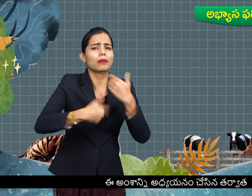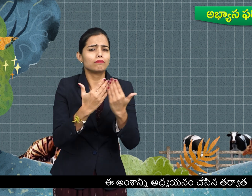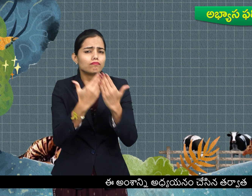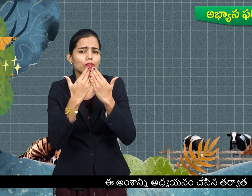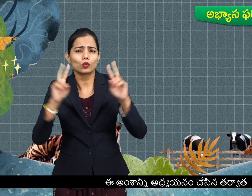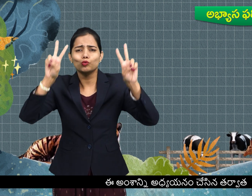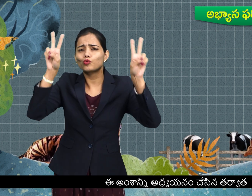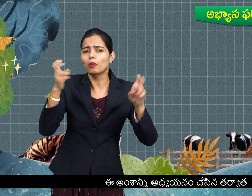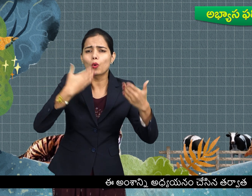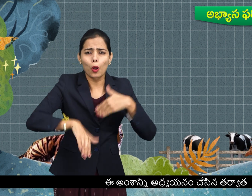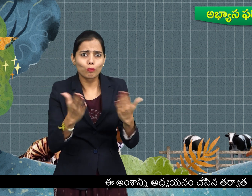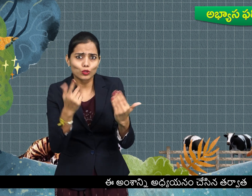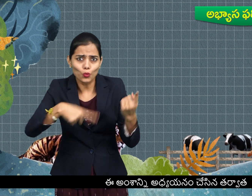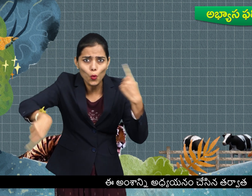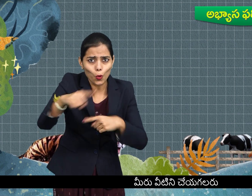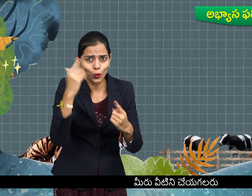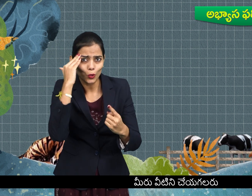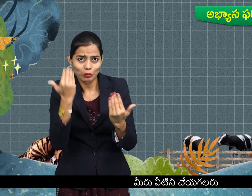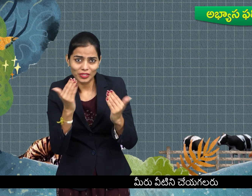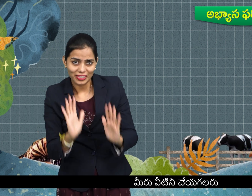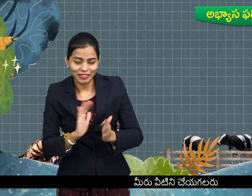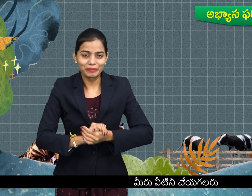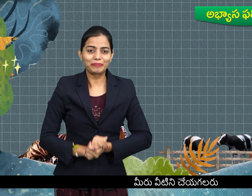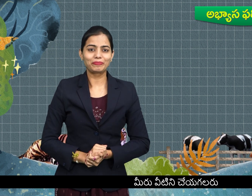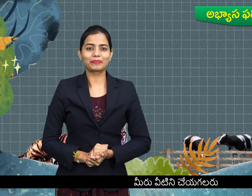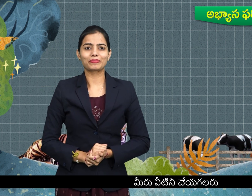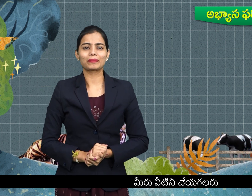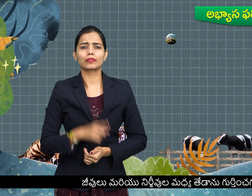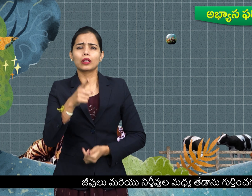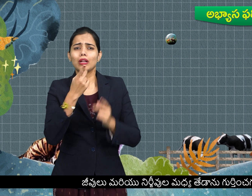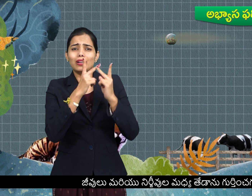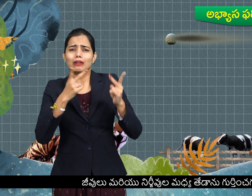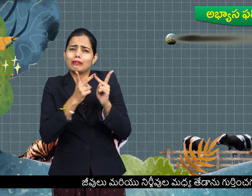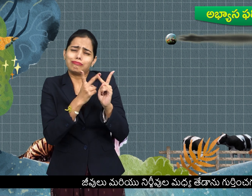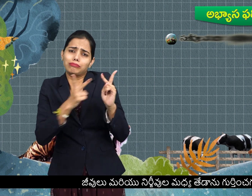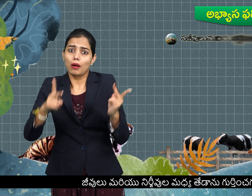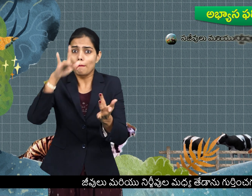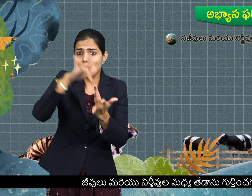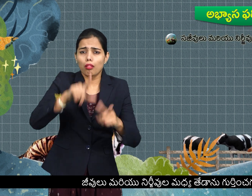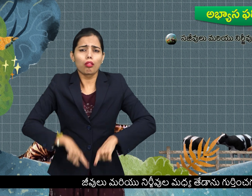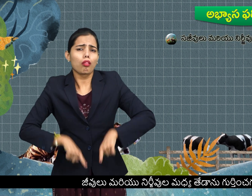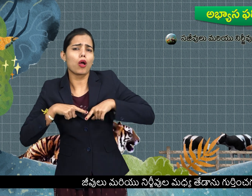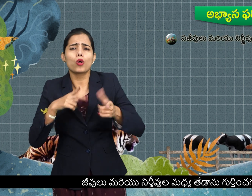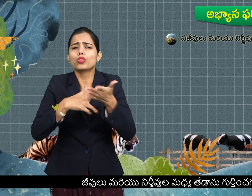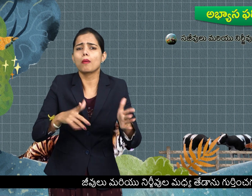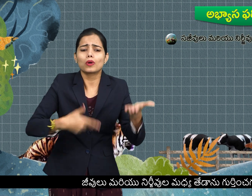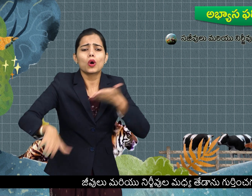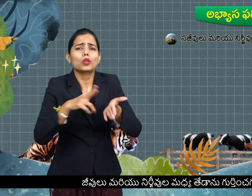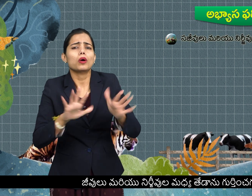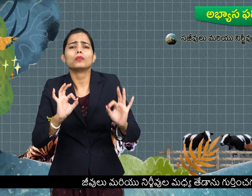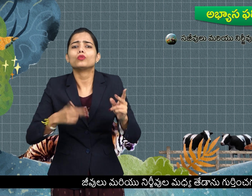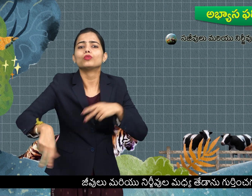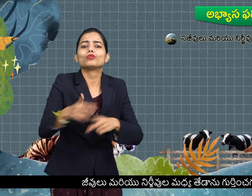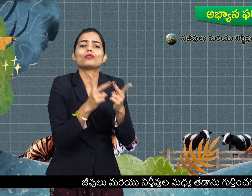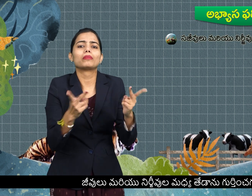ఈ అంశాన్ని అధ్యయనం చేసిన తర్వాత మీరు వీటిని చేయగలరు. జీవులు మరియు నిర్జీవుల మధ్య తేడాను